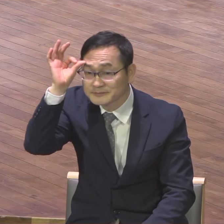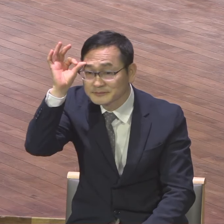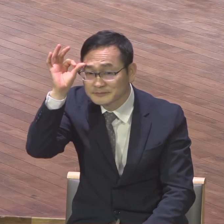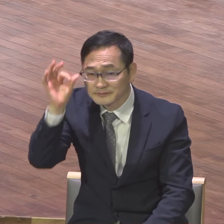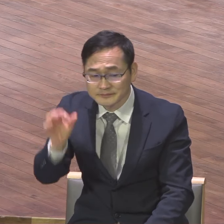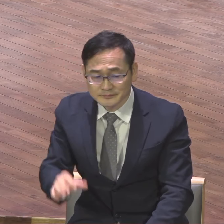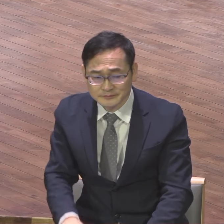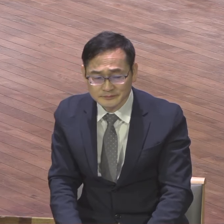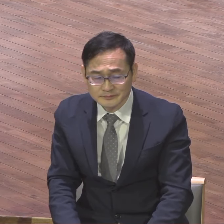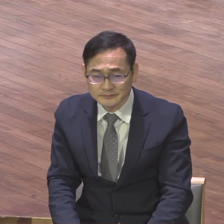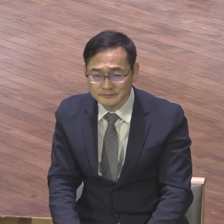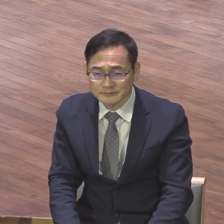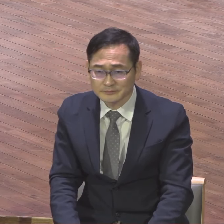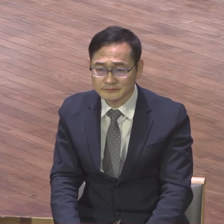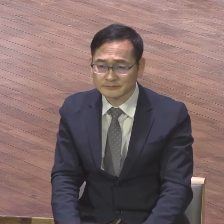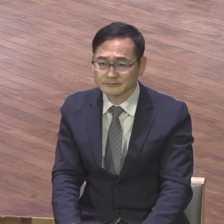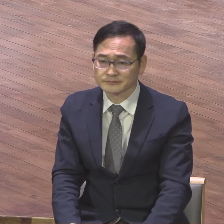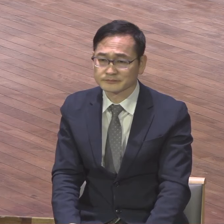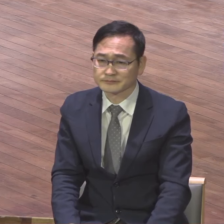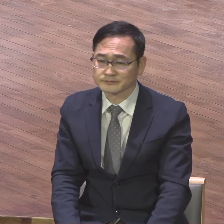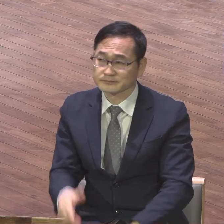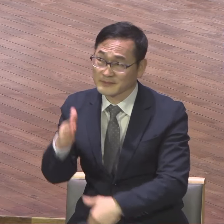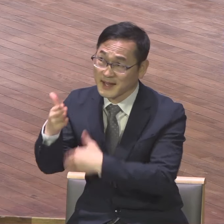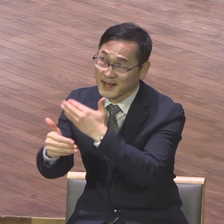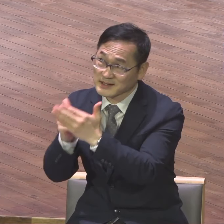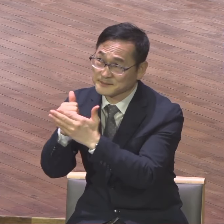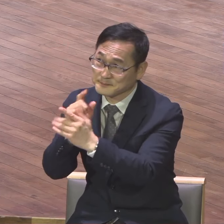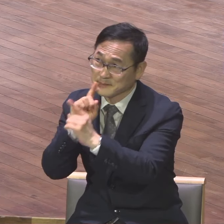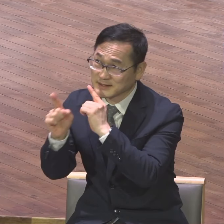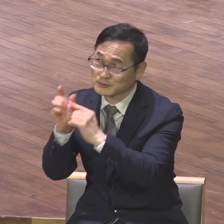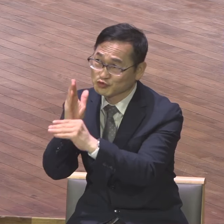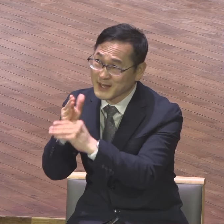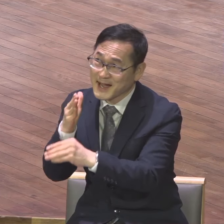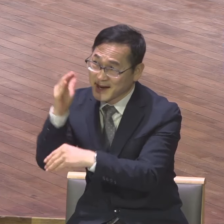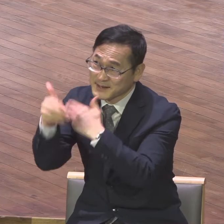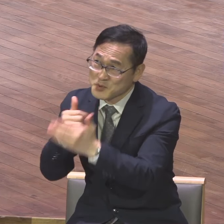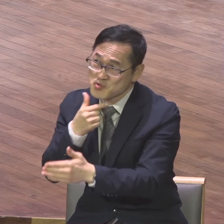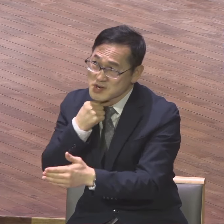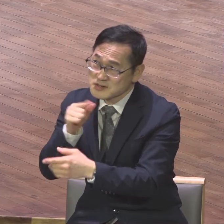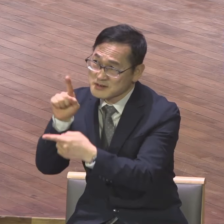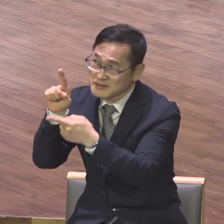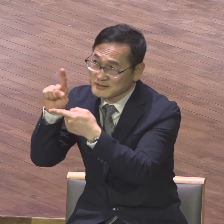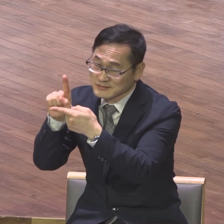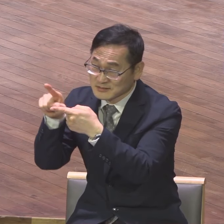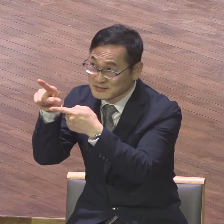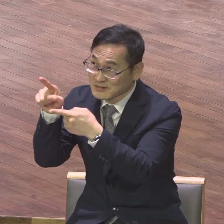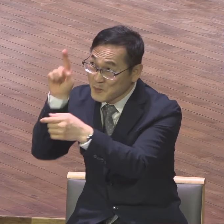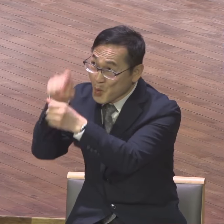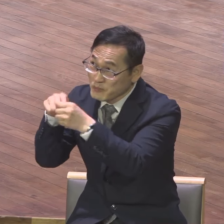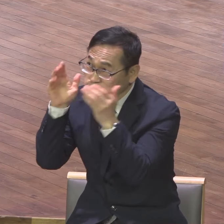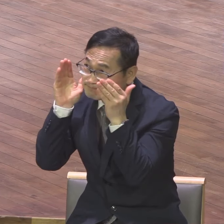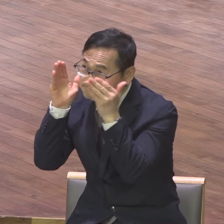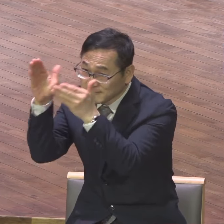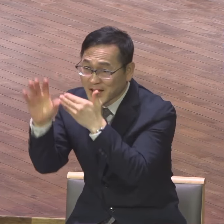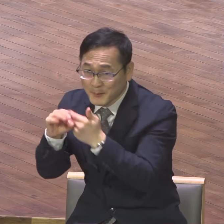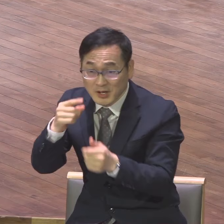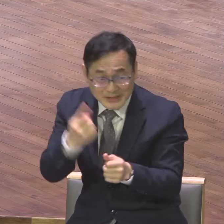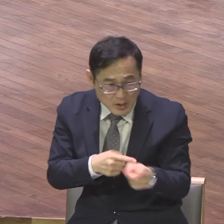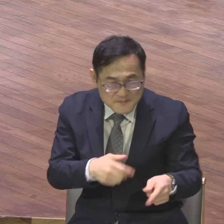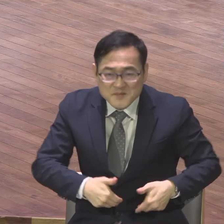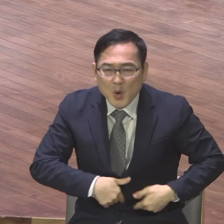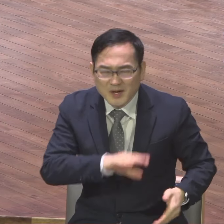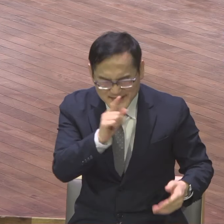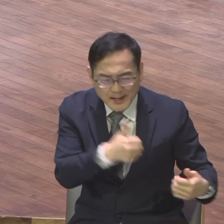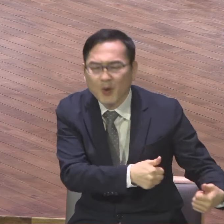본론만 잡으면 나머지 서론이 다 따라오게 돼서 따라온다. 보너스로 다 따라온다. 다시